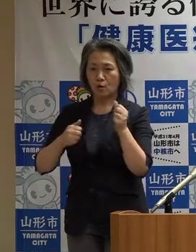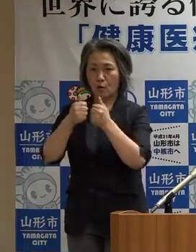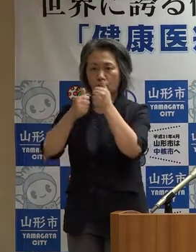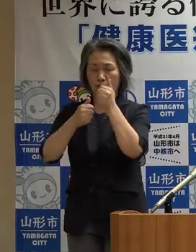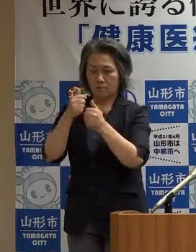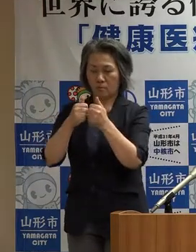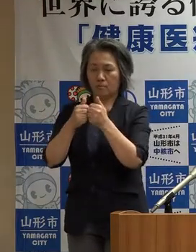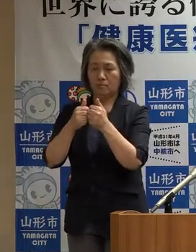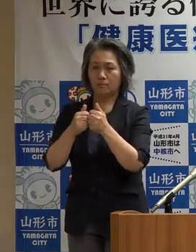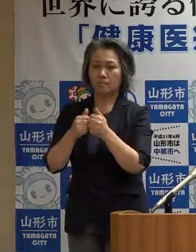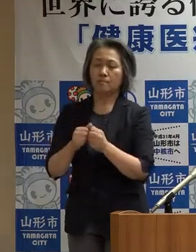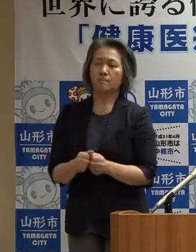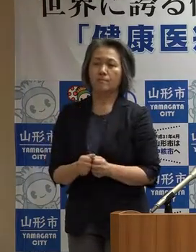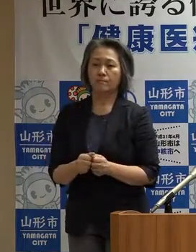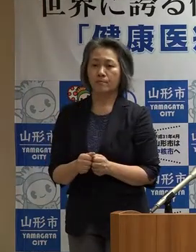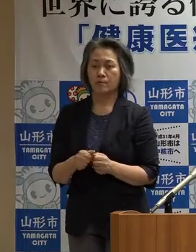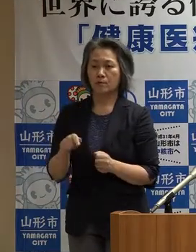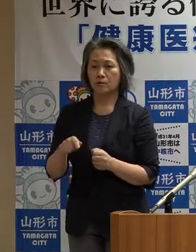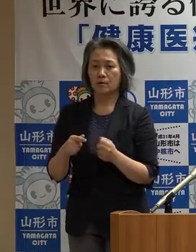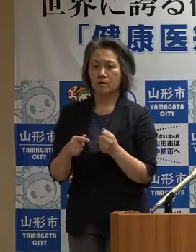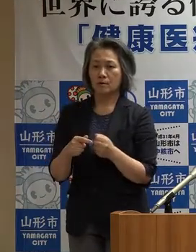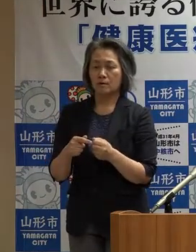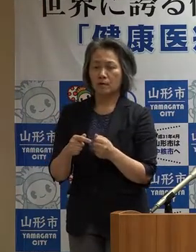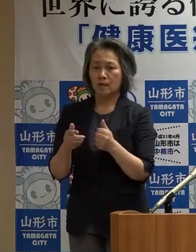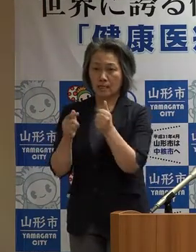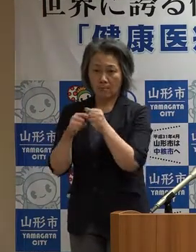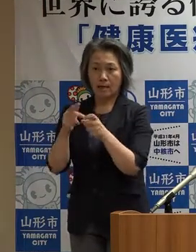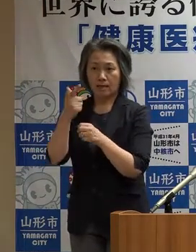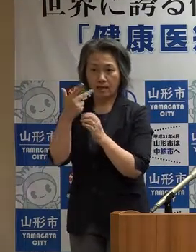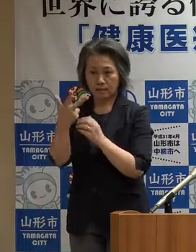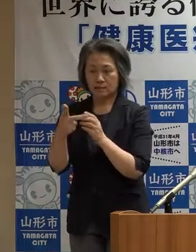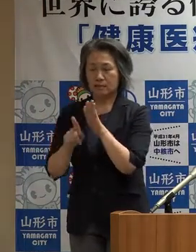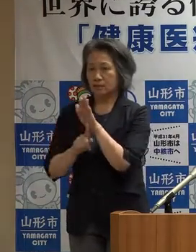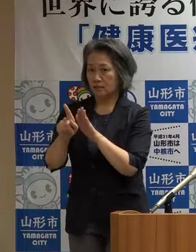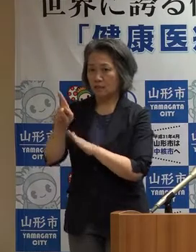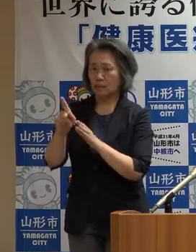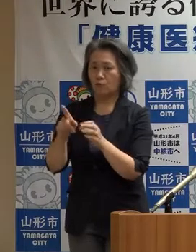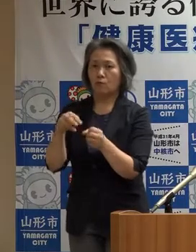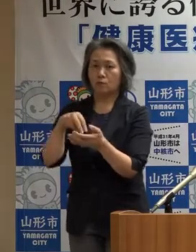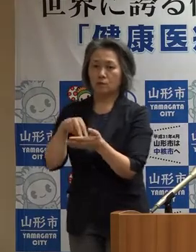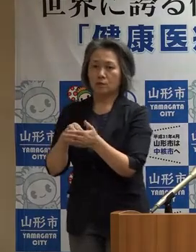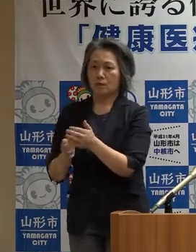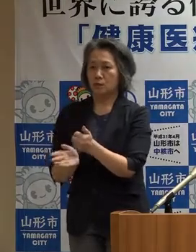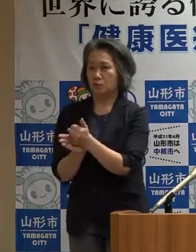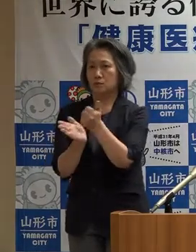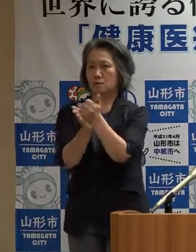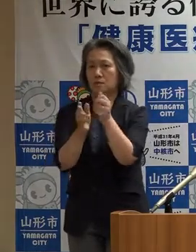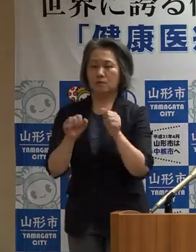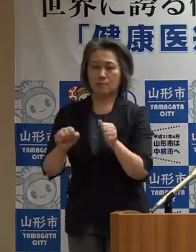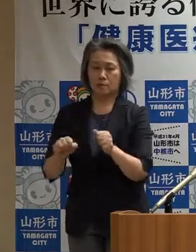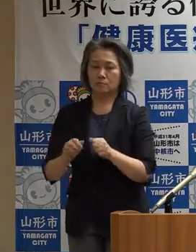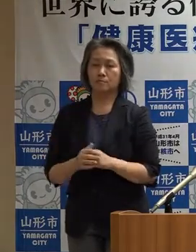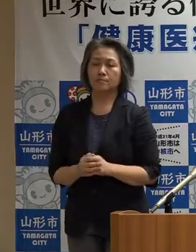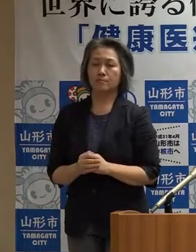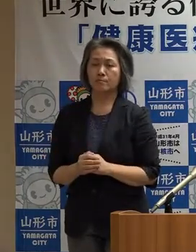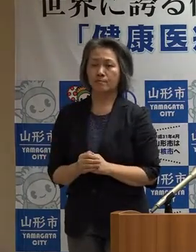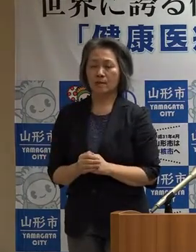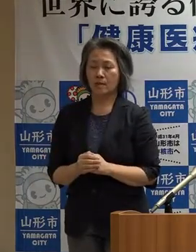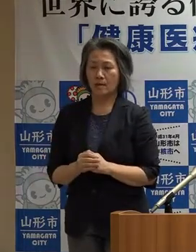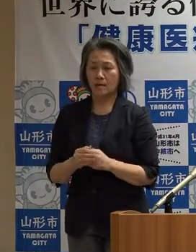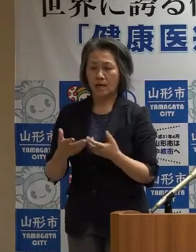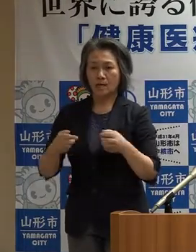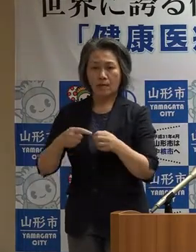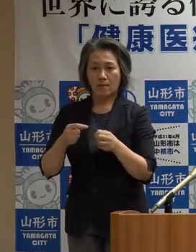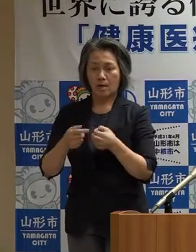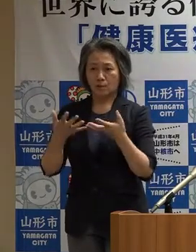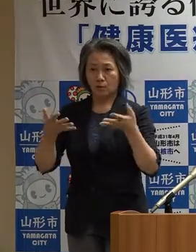第5回全国創業スクール選手権に山形市代表としてご推薦いたします。山形の将来を盛り上げ